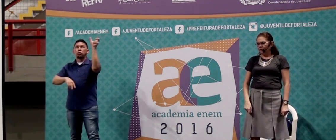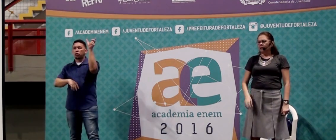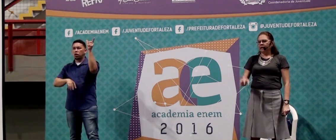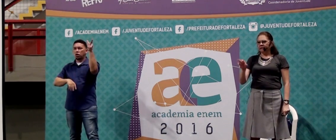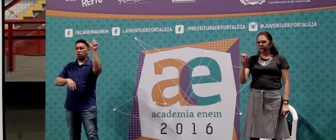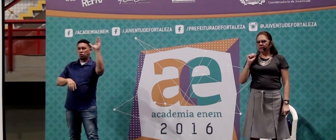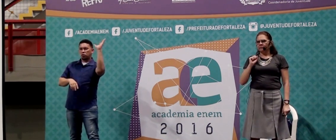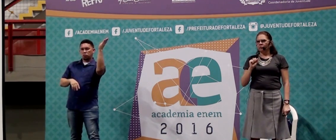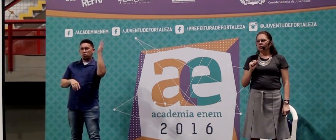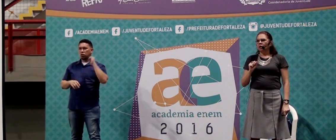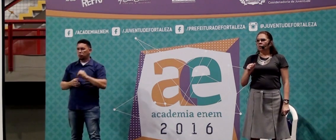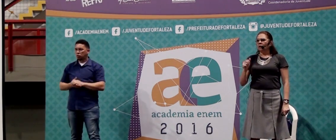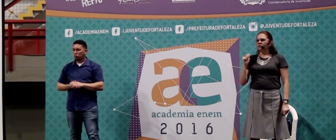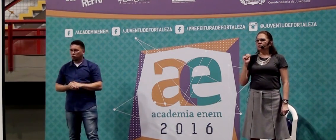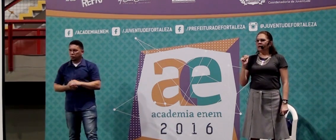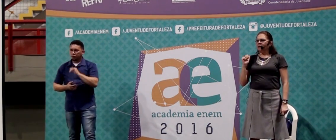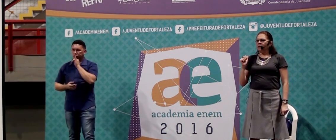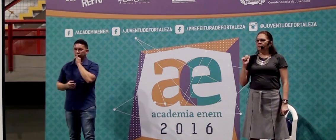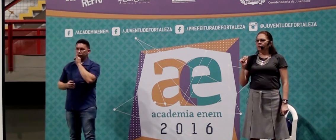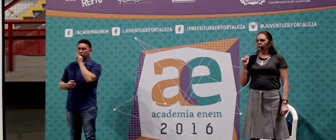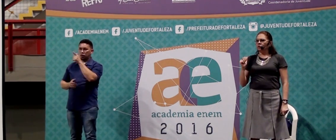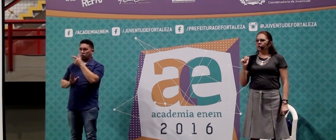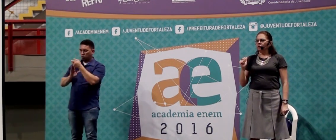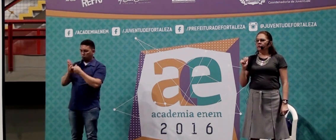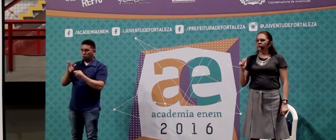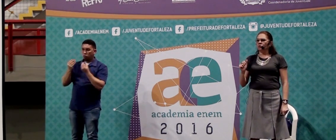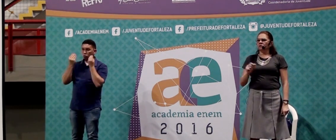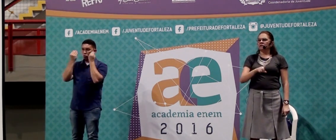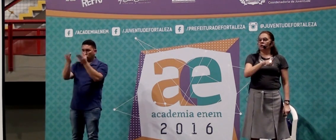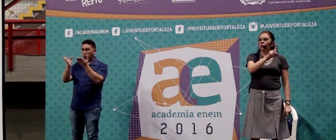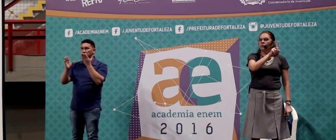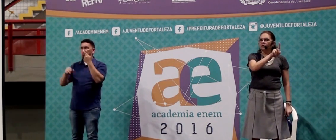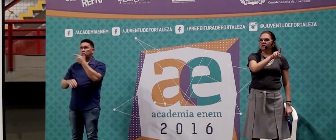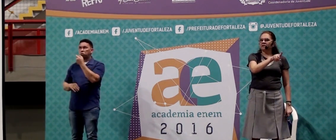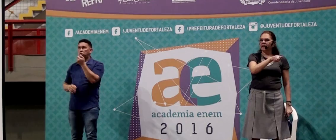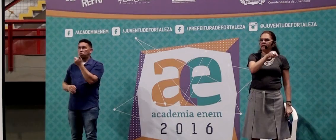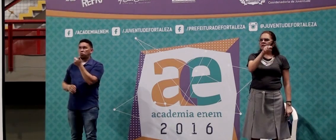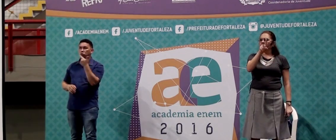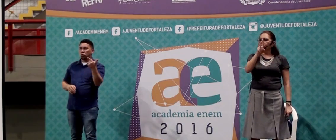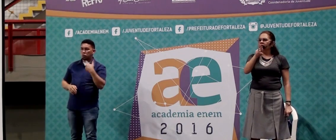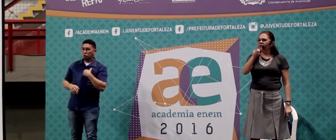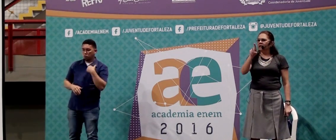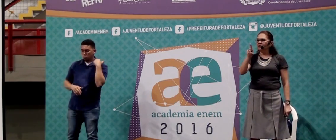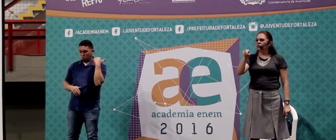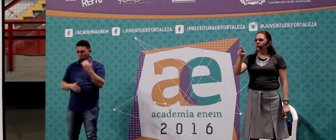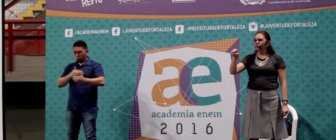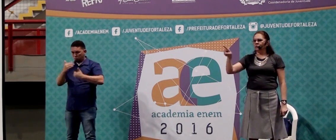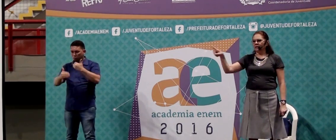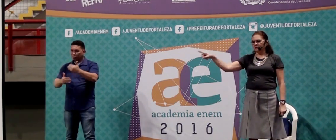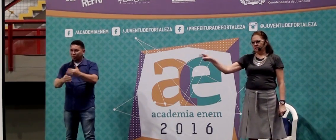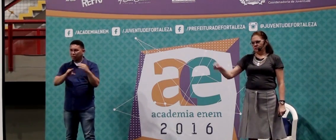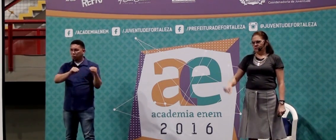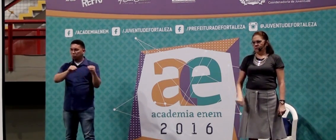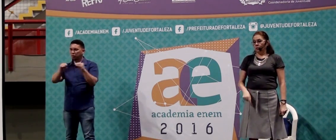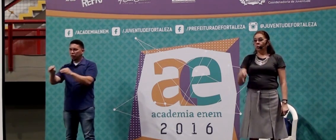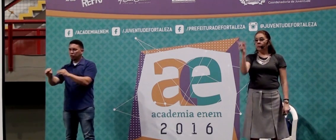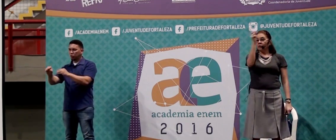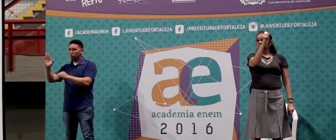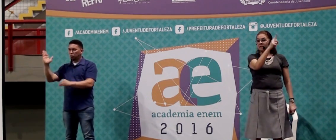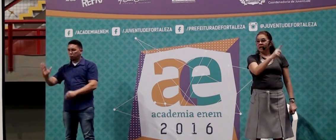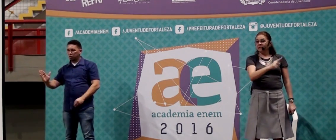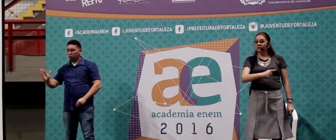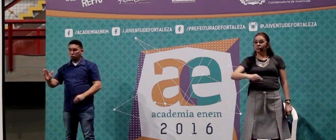antes. Exemplo, quando o Enem botou em 2012 o processo migratório no Brasil.